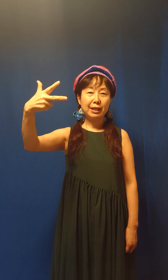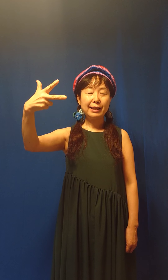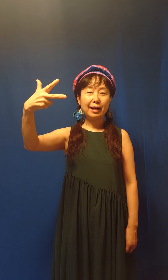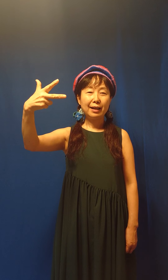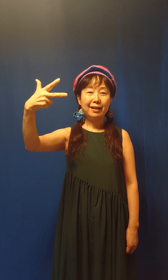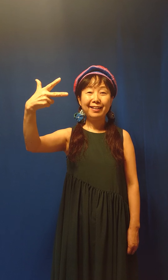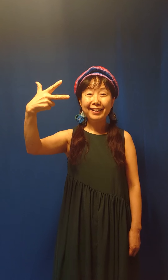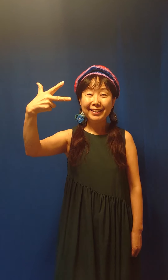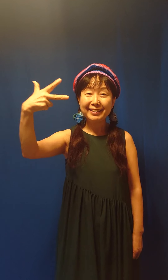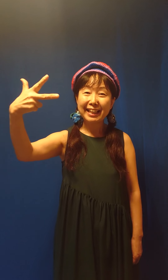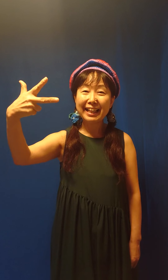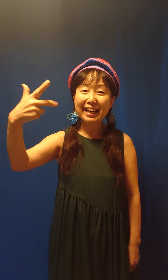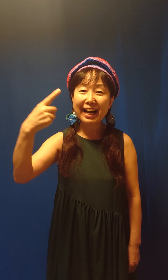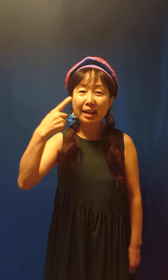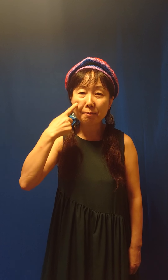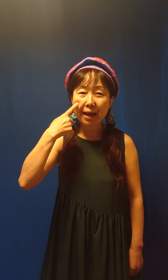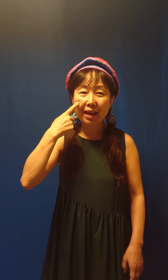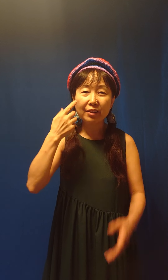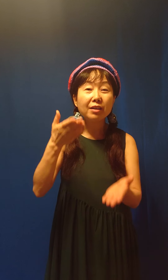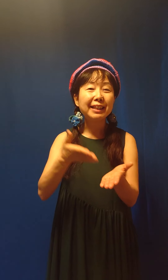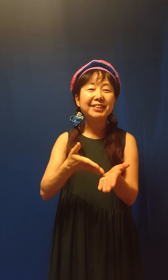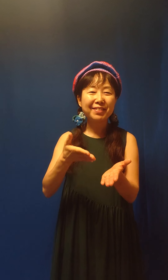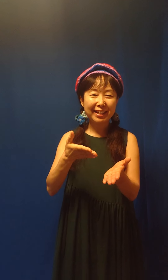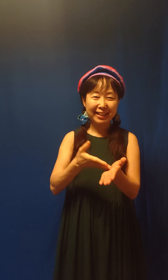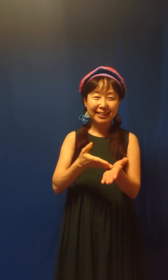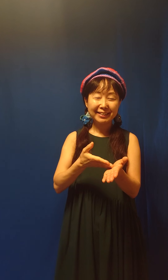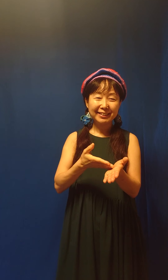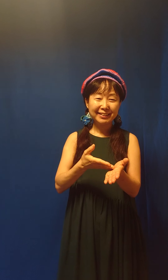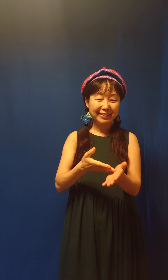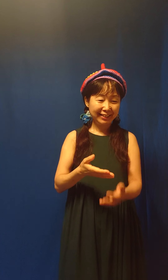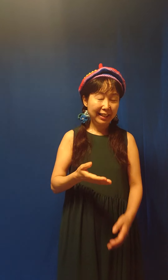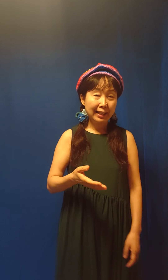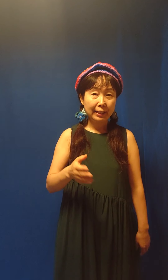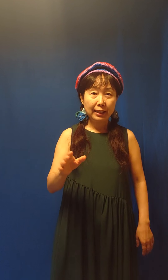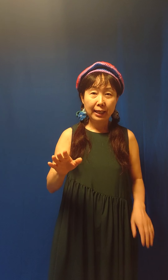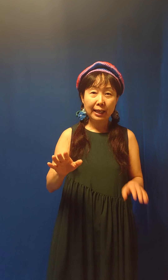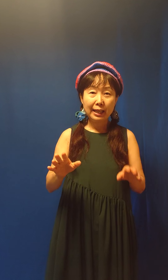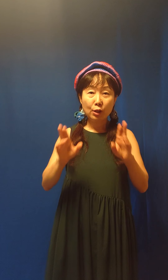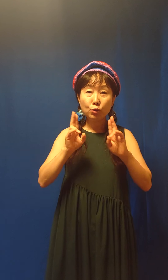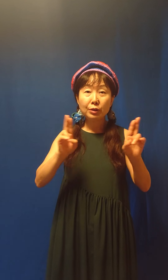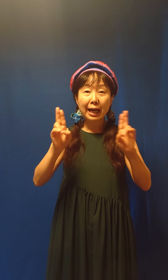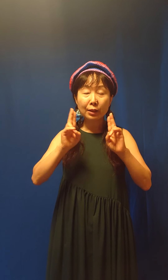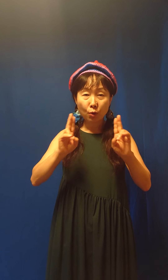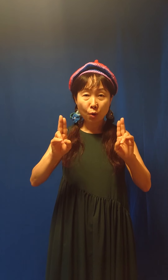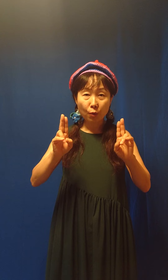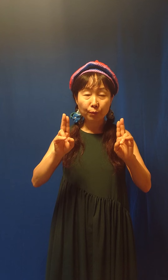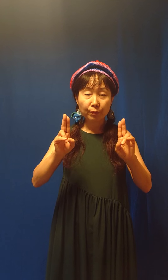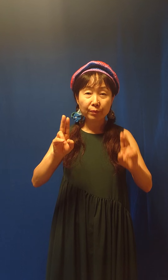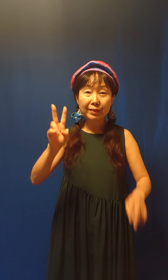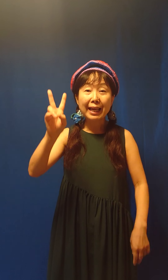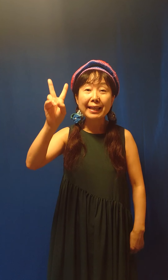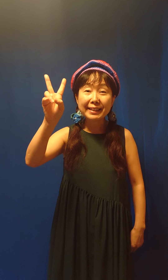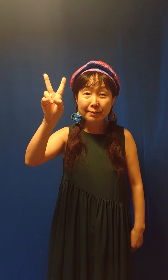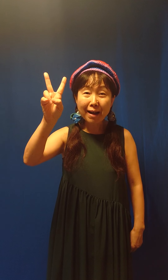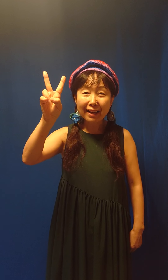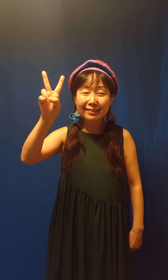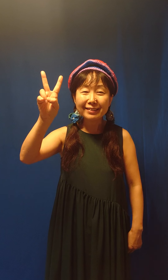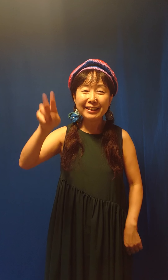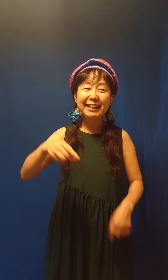1,2,3,4,5,6,7 7回目の説明です。歌の2番に